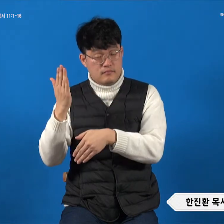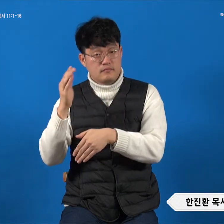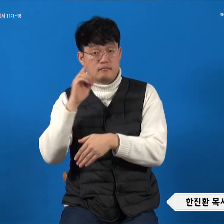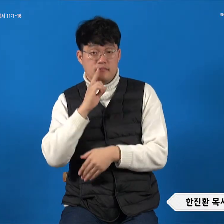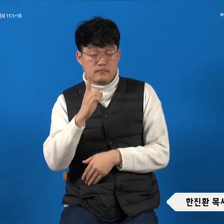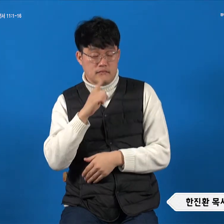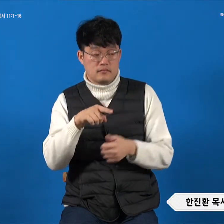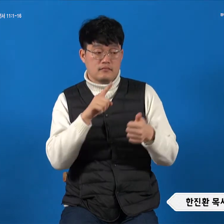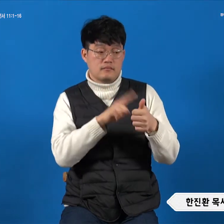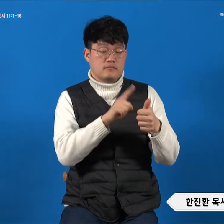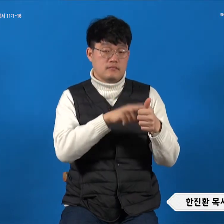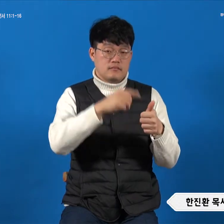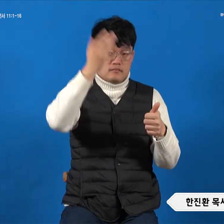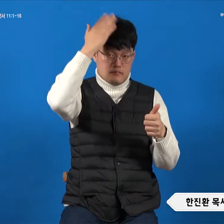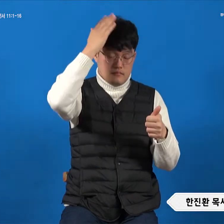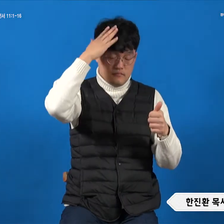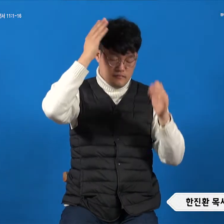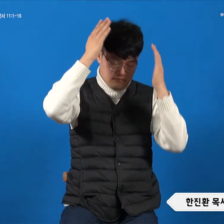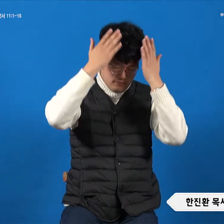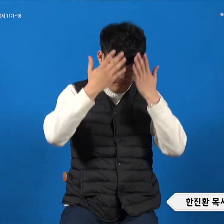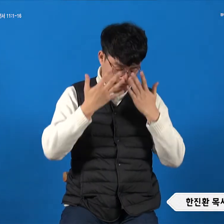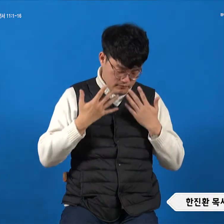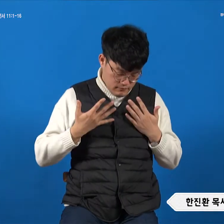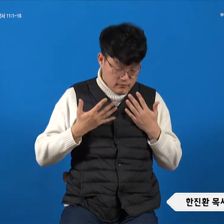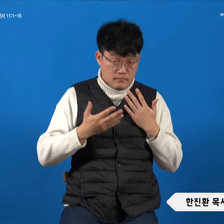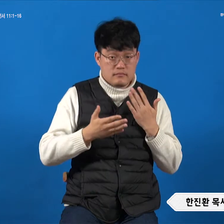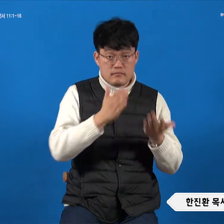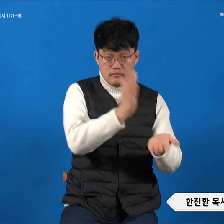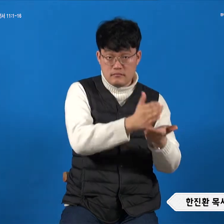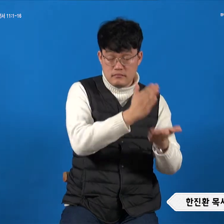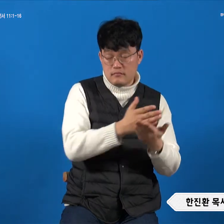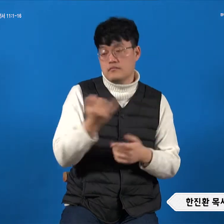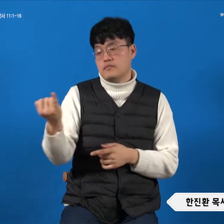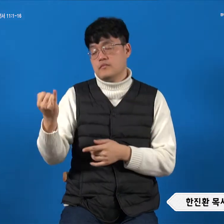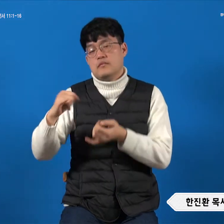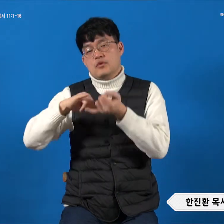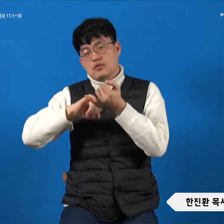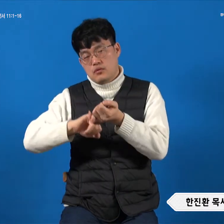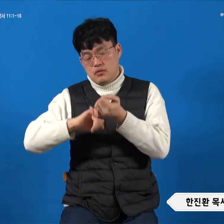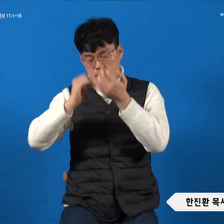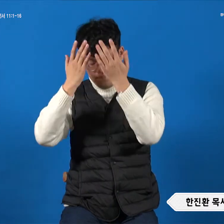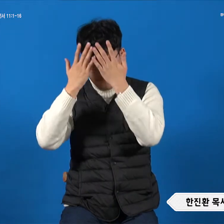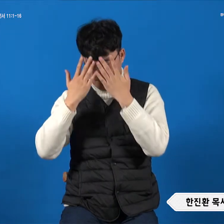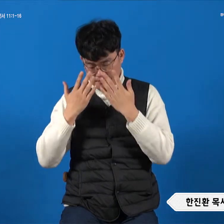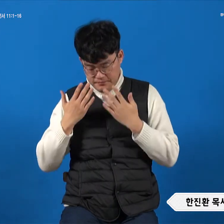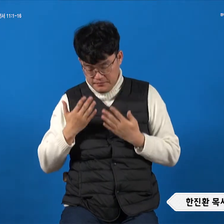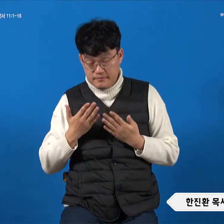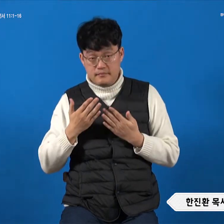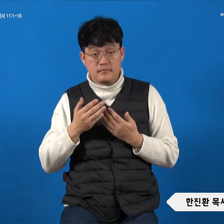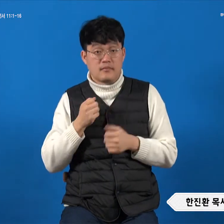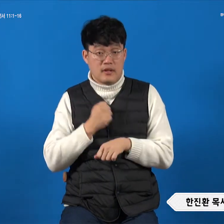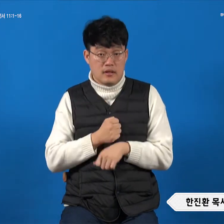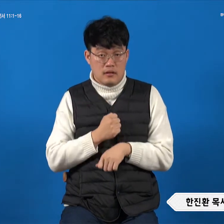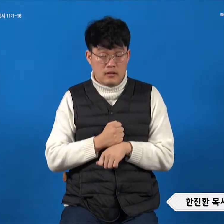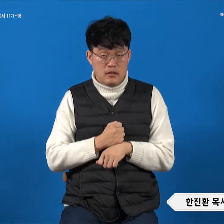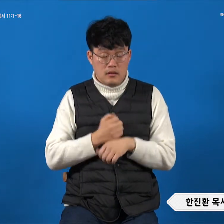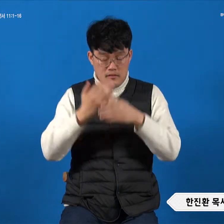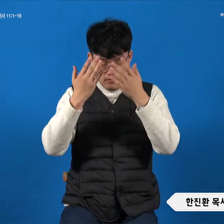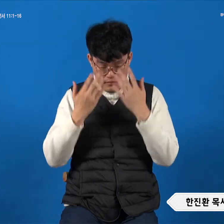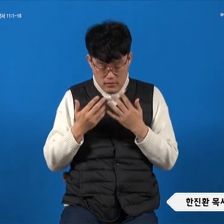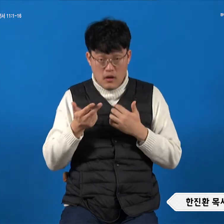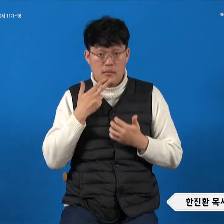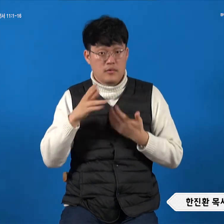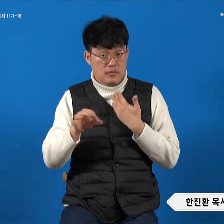있습니다. 남자는 노을을 쓰면 안 되지만은 그러나 여자는 꼭 써야 한다. 안